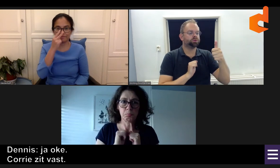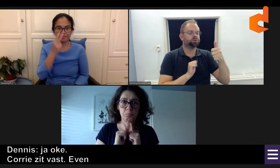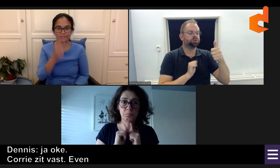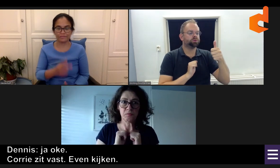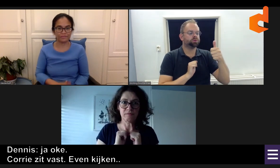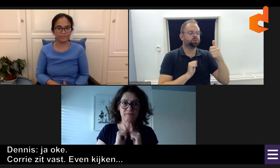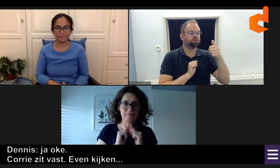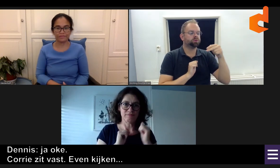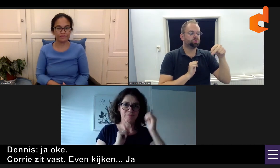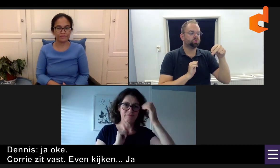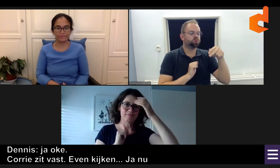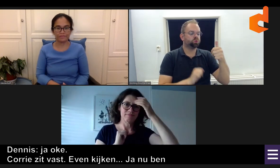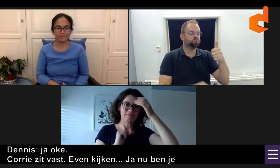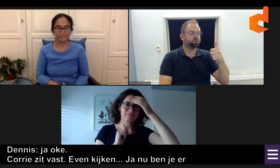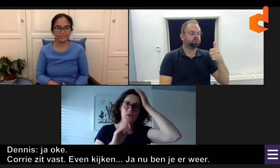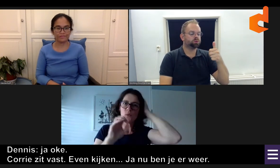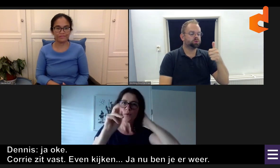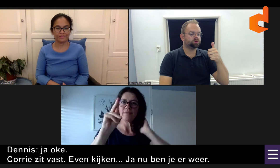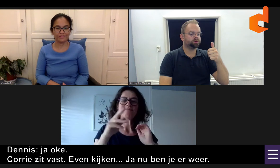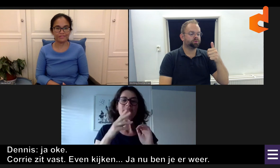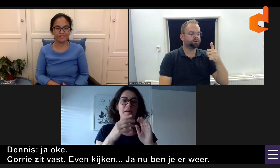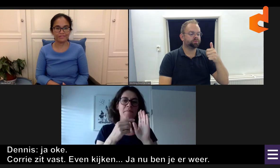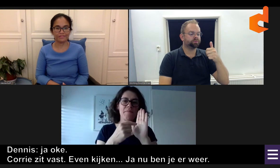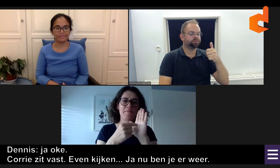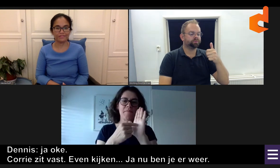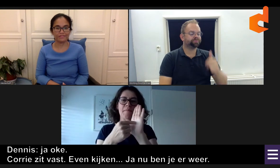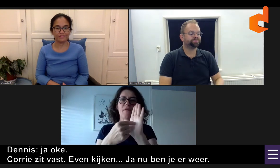Ja, nu ben je er weer. Nu is het goed. Oké, okay, zegt Corrie.